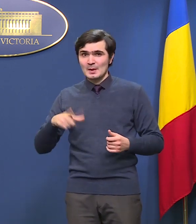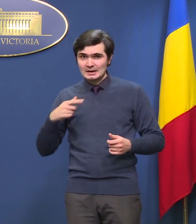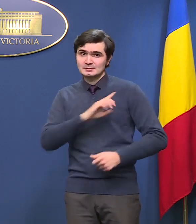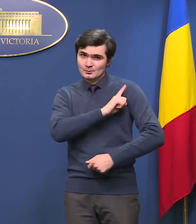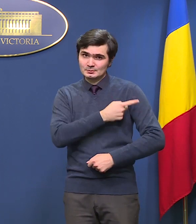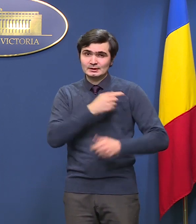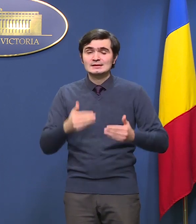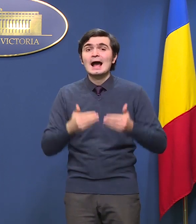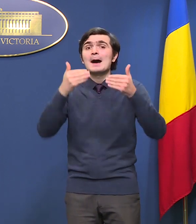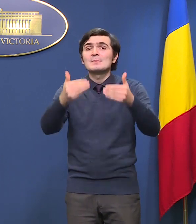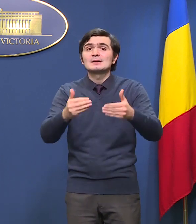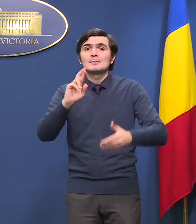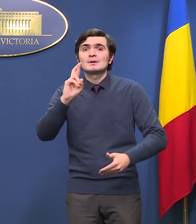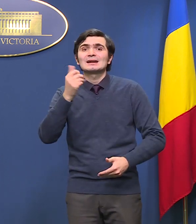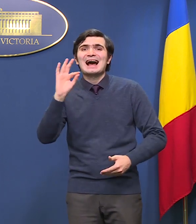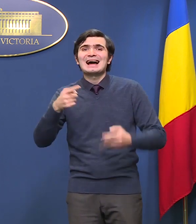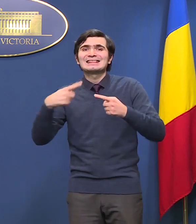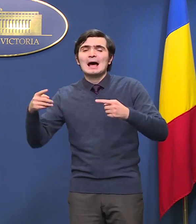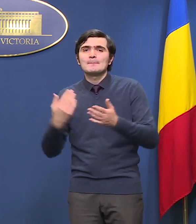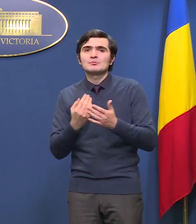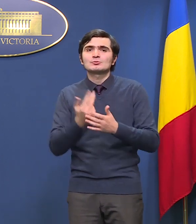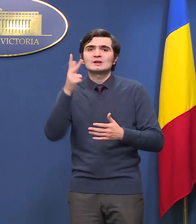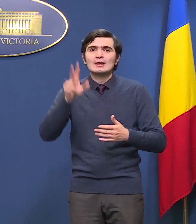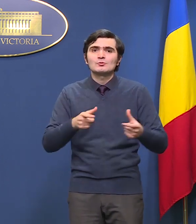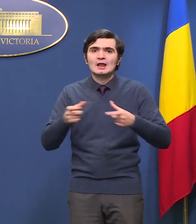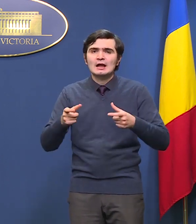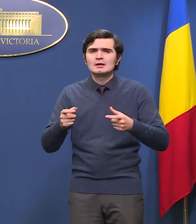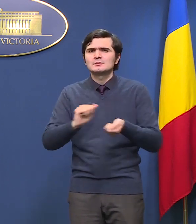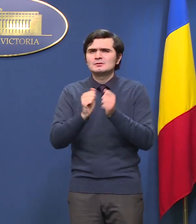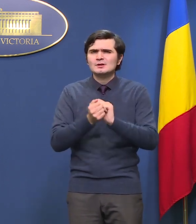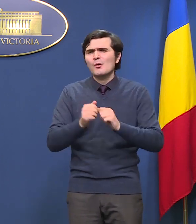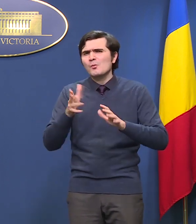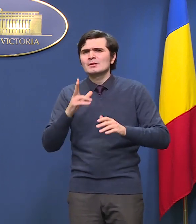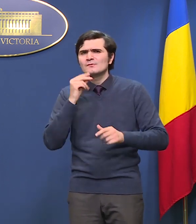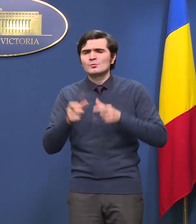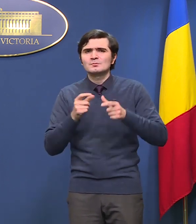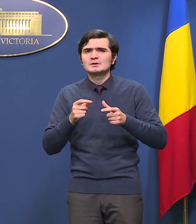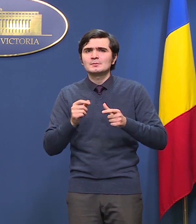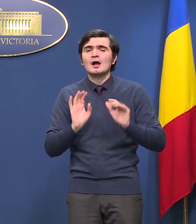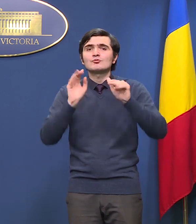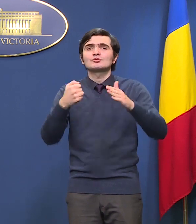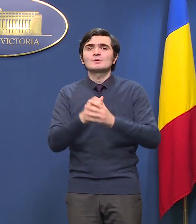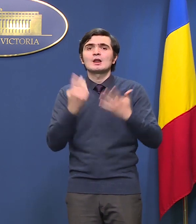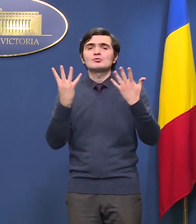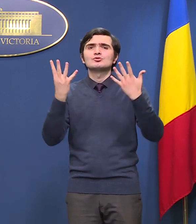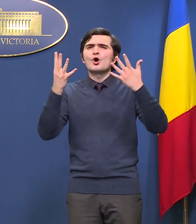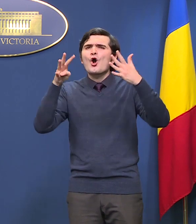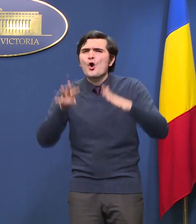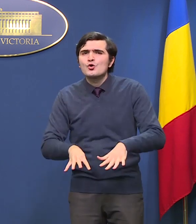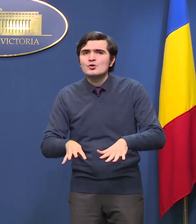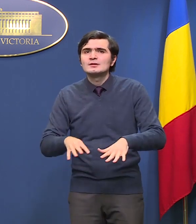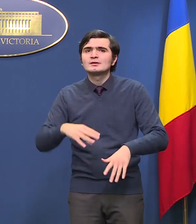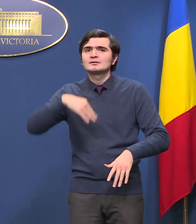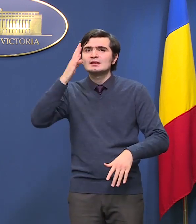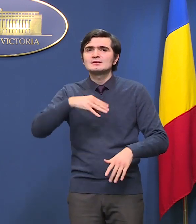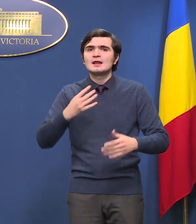să fie amânate pentru o perioadă de 3 luni, se poate vorbi și despre o posibilă amânare să se ajungă la 9 luni de zile? La cât? La